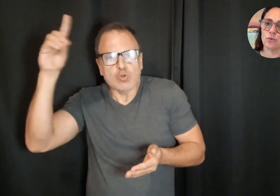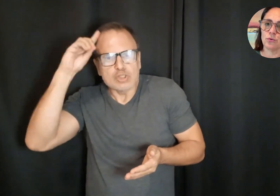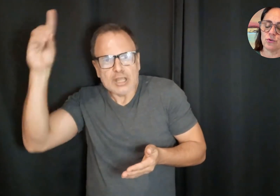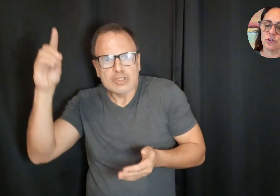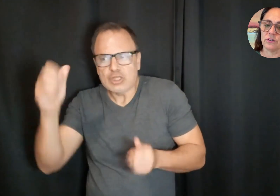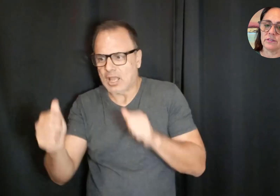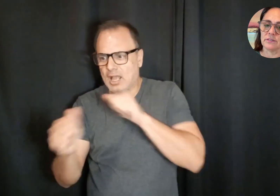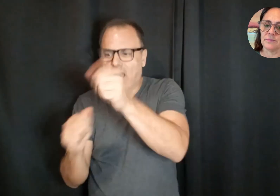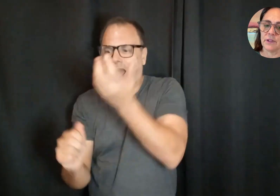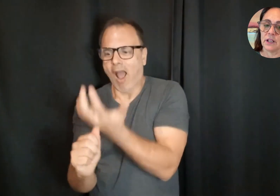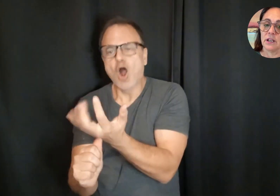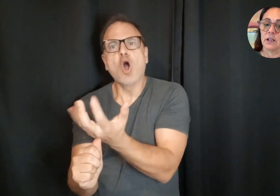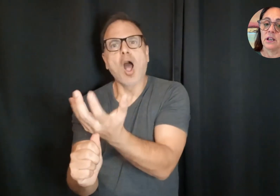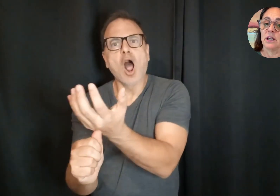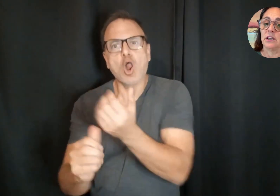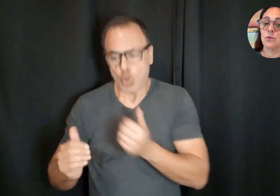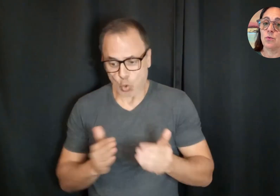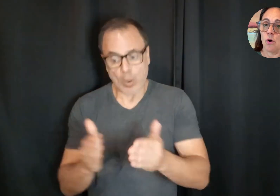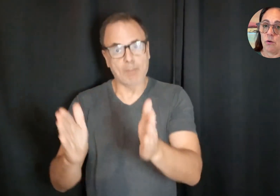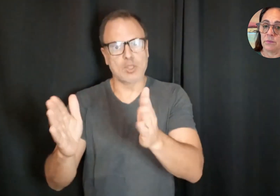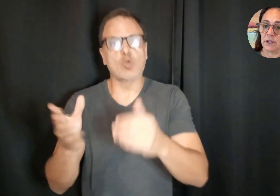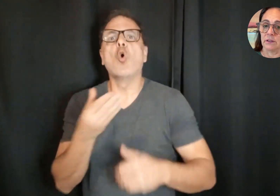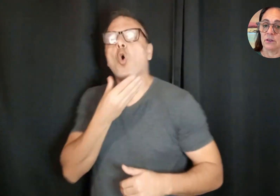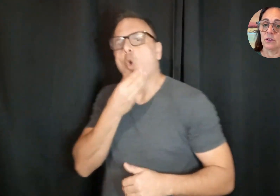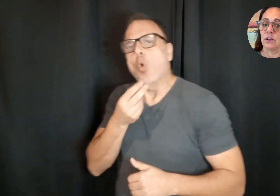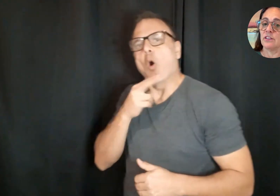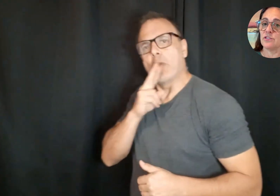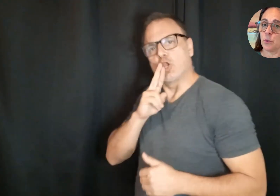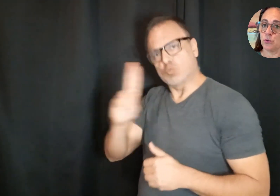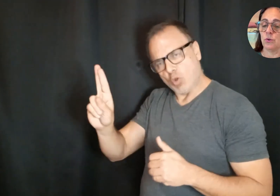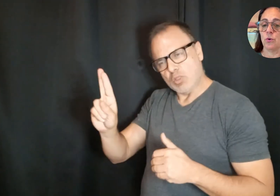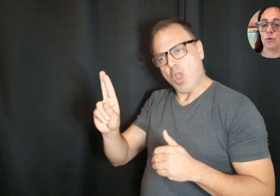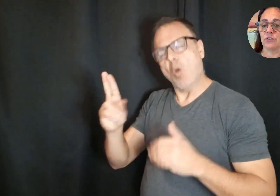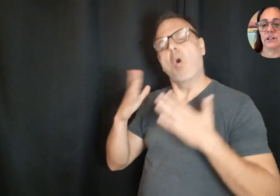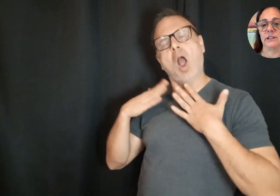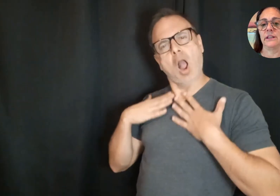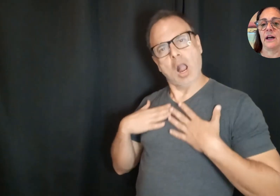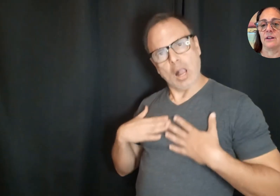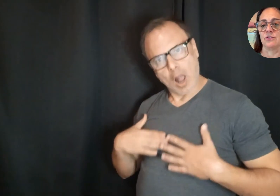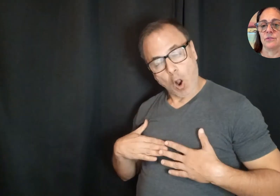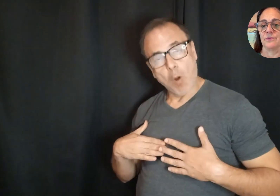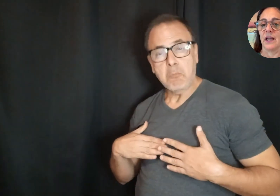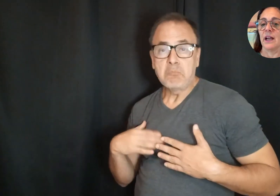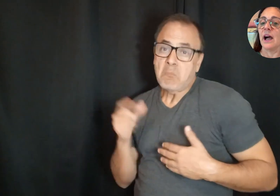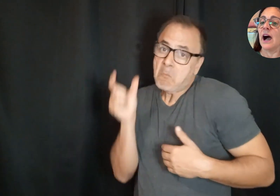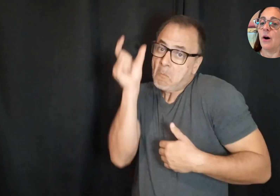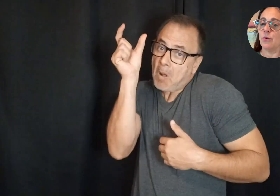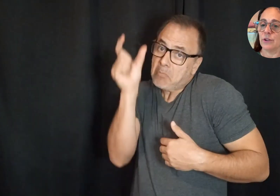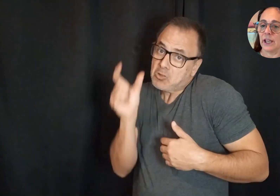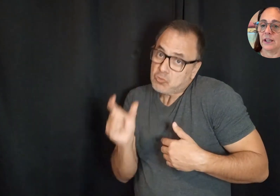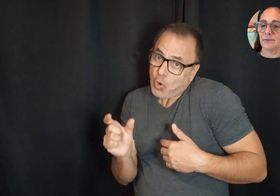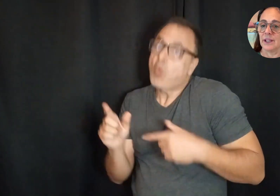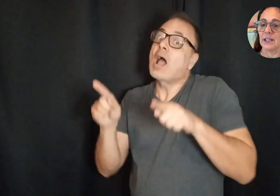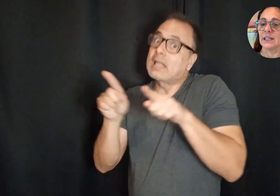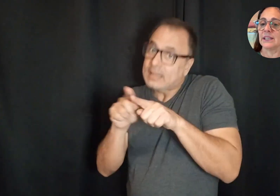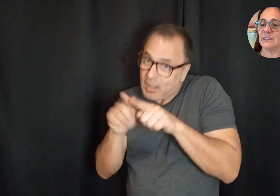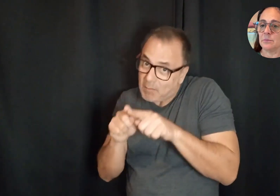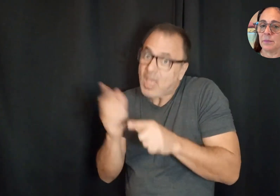os dias? E o homem respondeu com serenidade: alguém que também